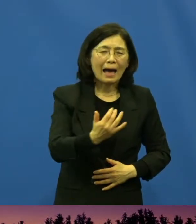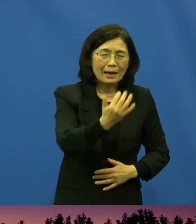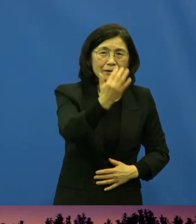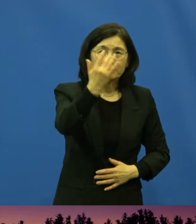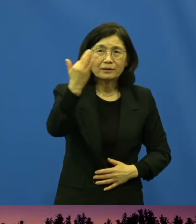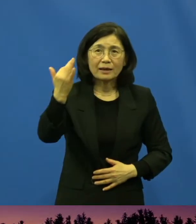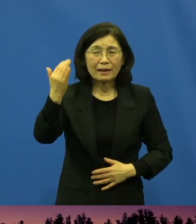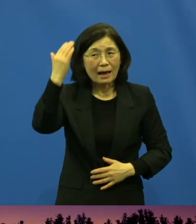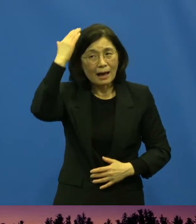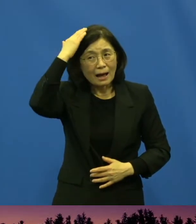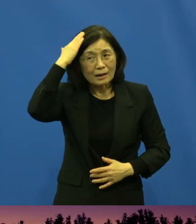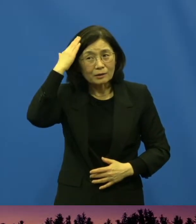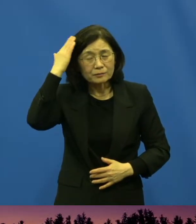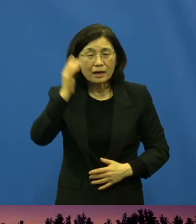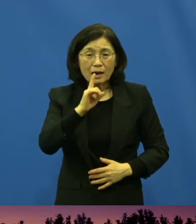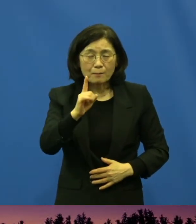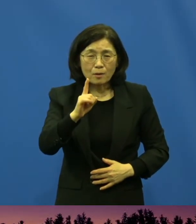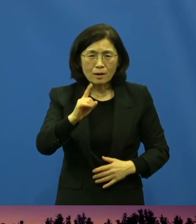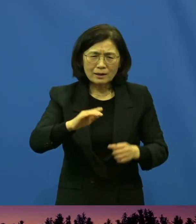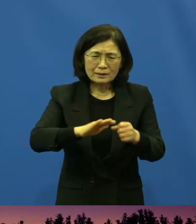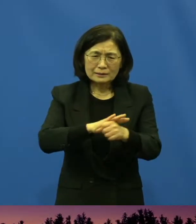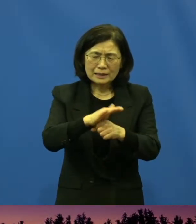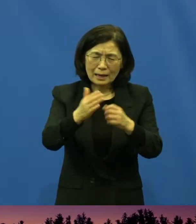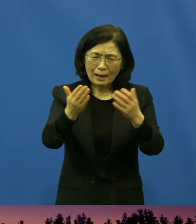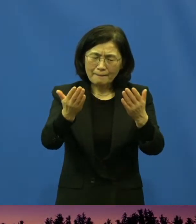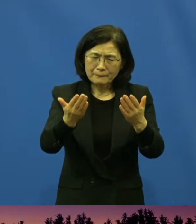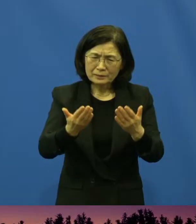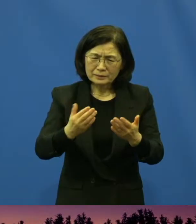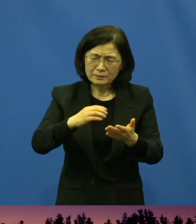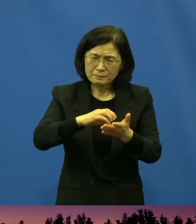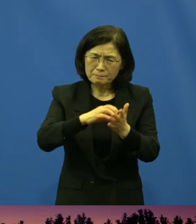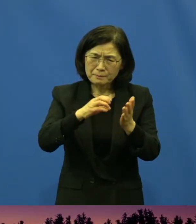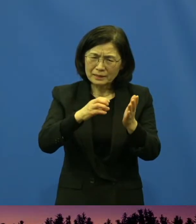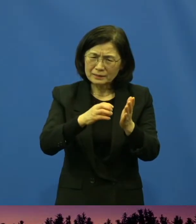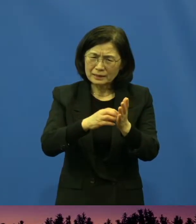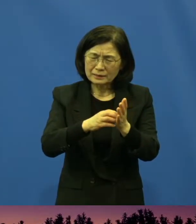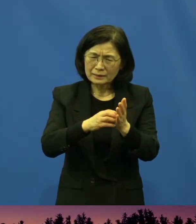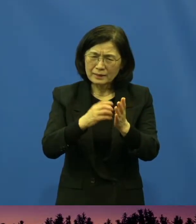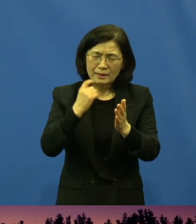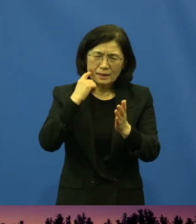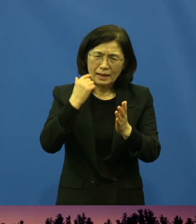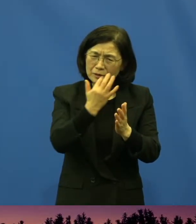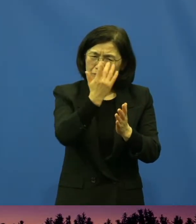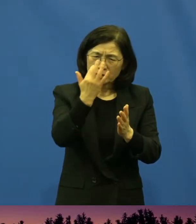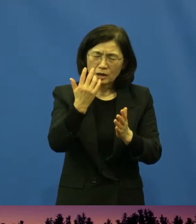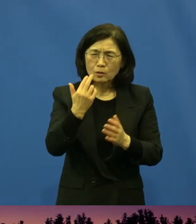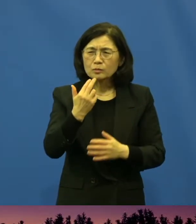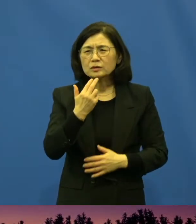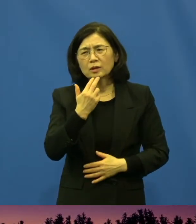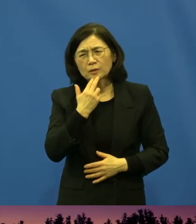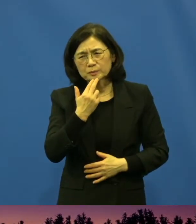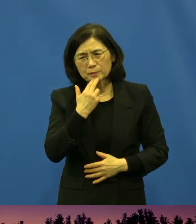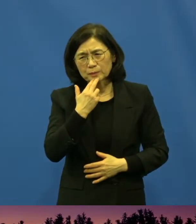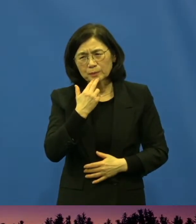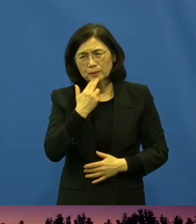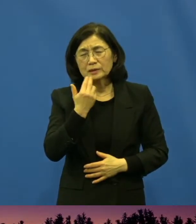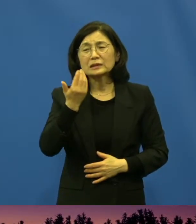따는 말은 사랑받을 만한 요소가 아니에요. 너가 금으나 아름답다는 표현. 이것은 이중적인